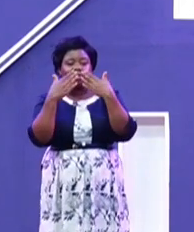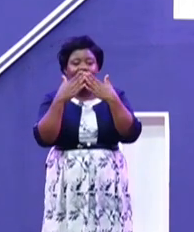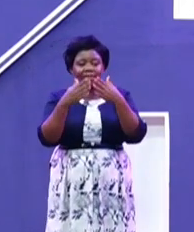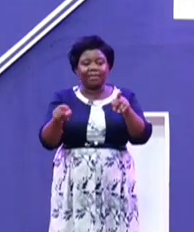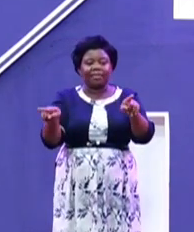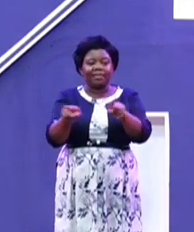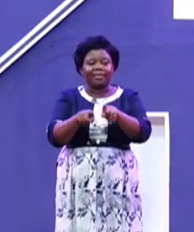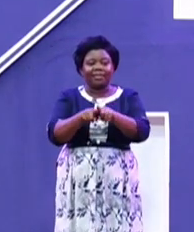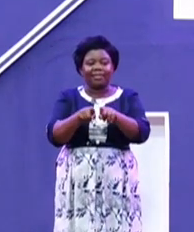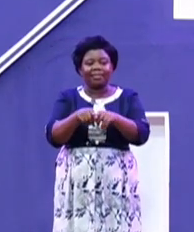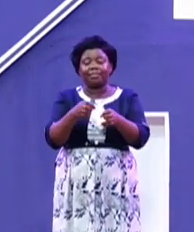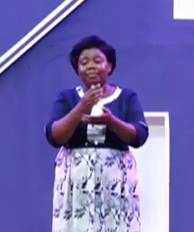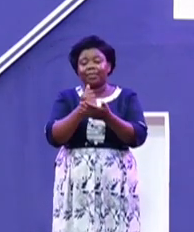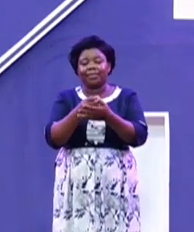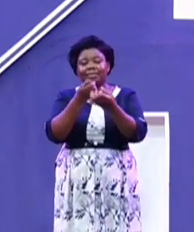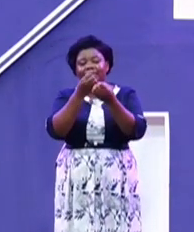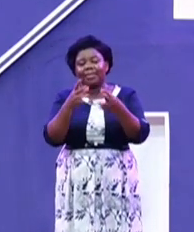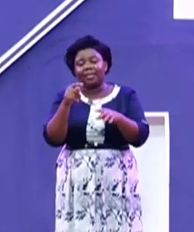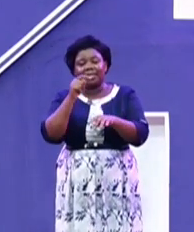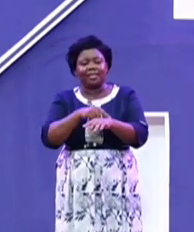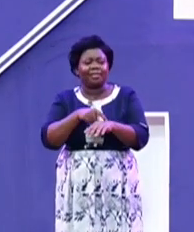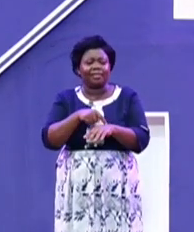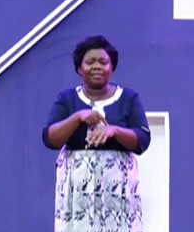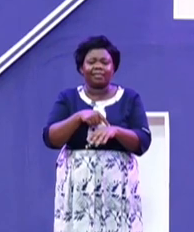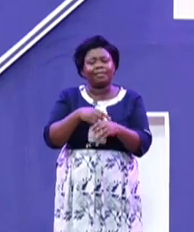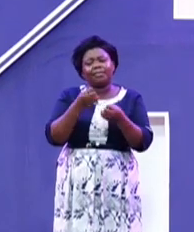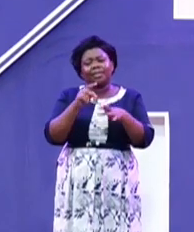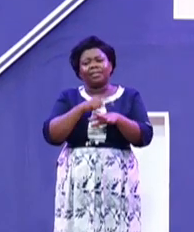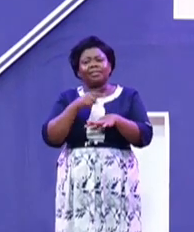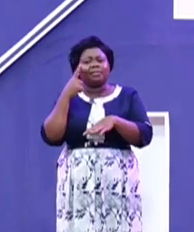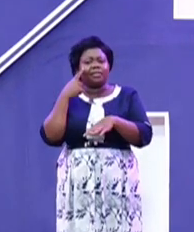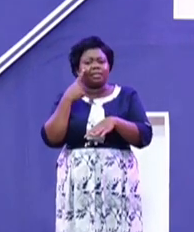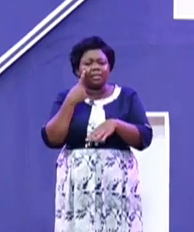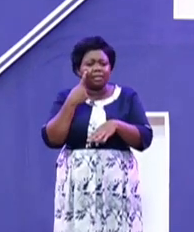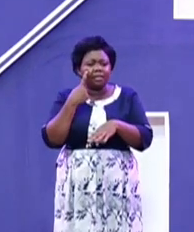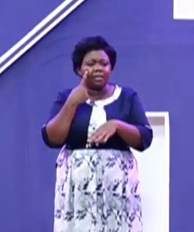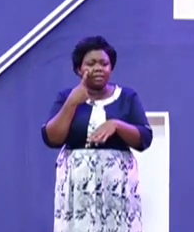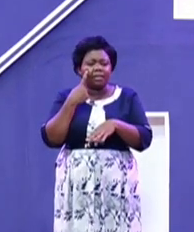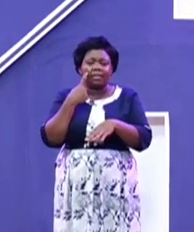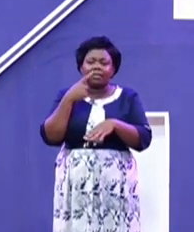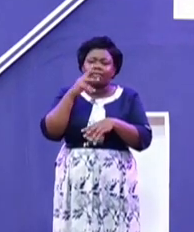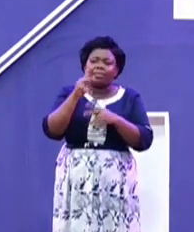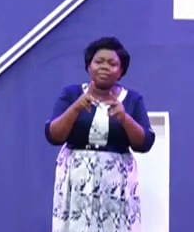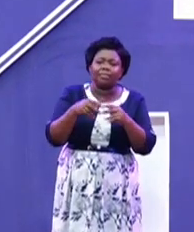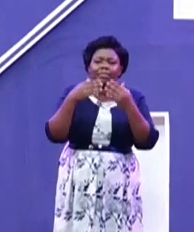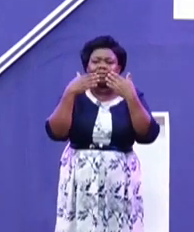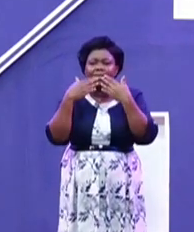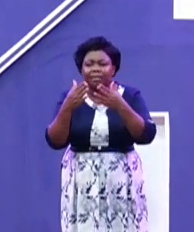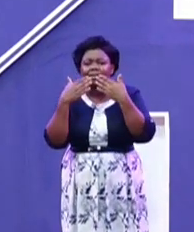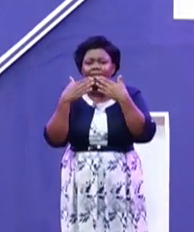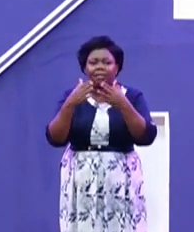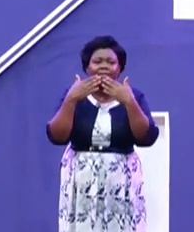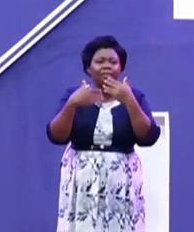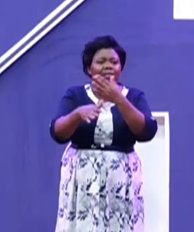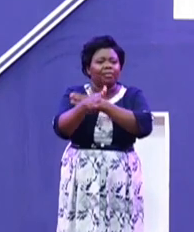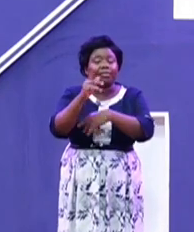ebiseera ebisinga ndaba abantu ono yakibuuzizza, ebiseera ebisinga bakwagala beki abantu nga bagamba nebaza Katonda naye nga